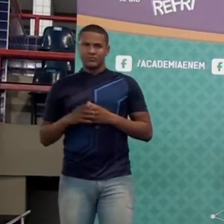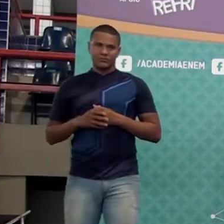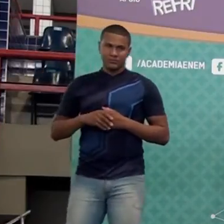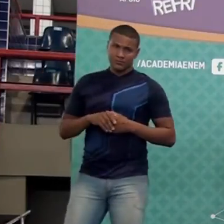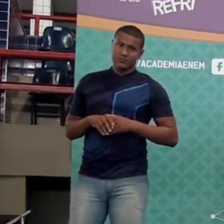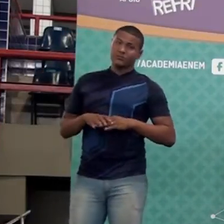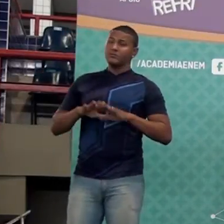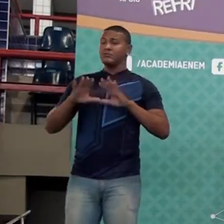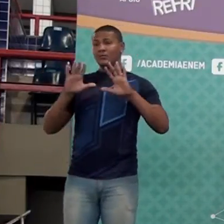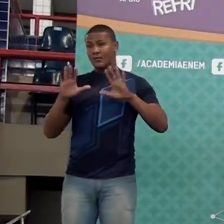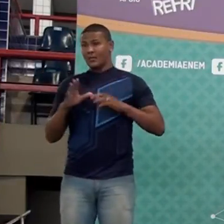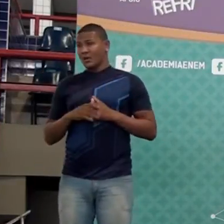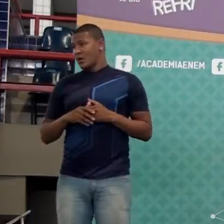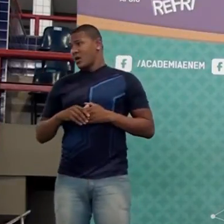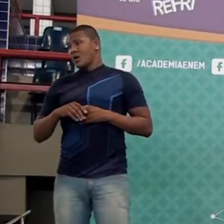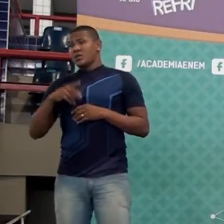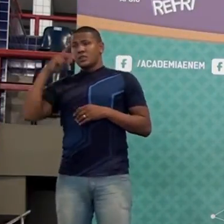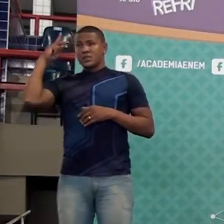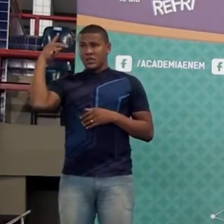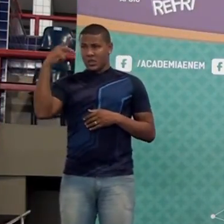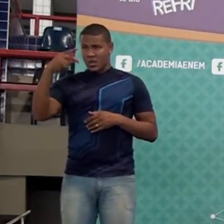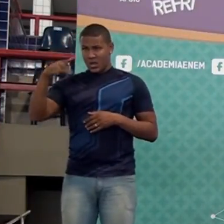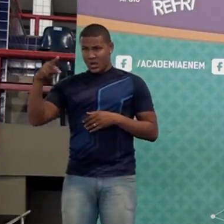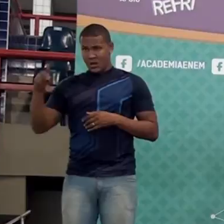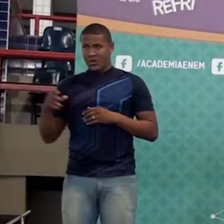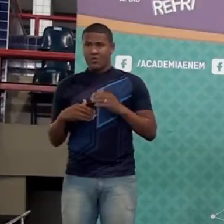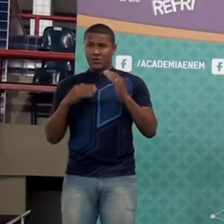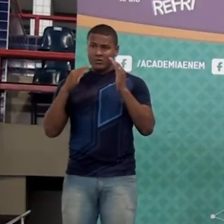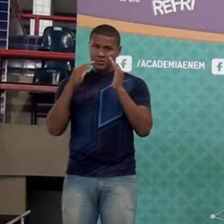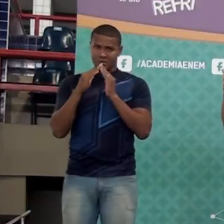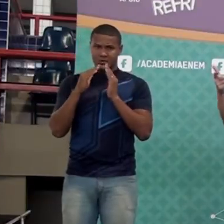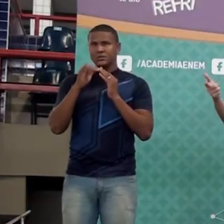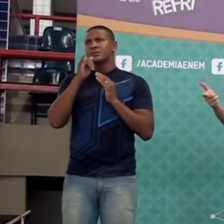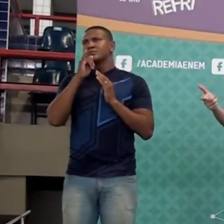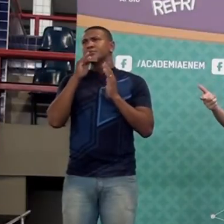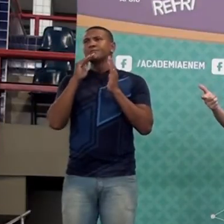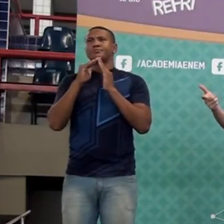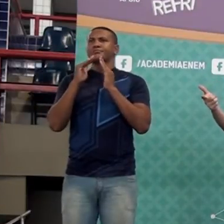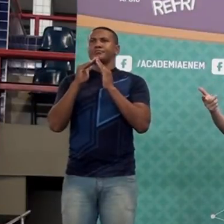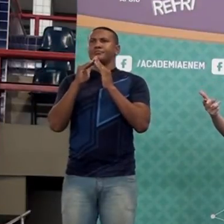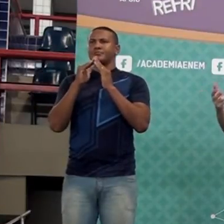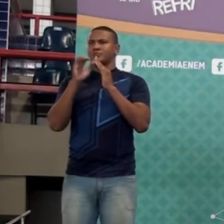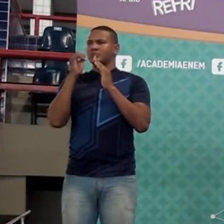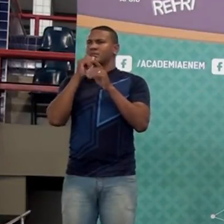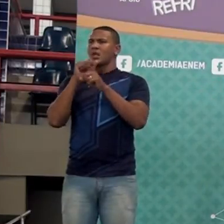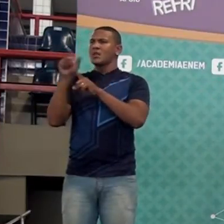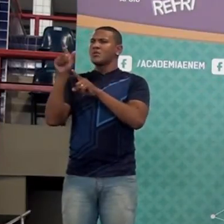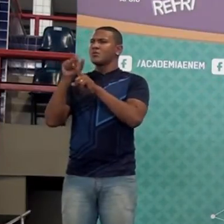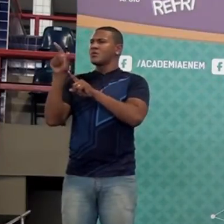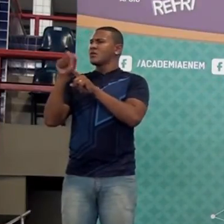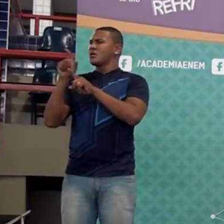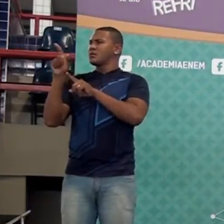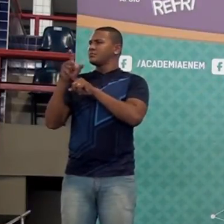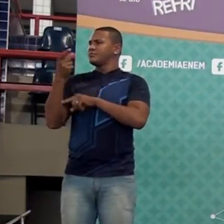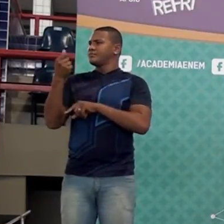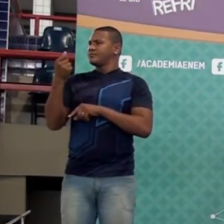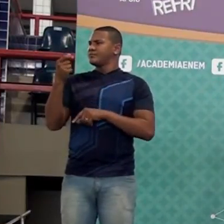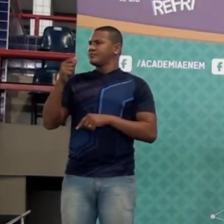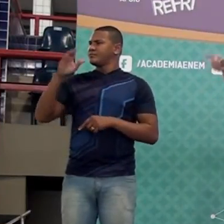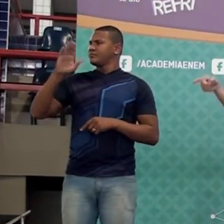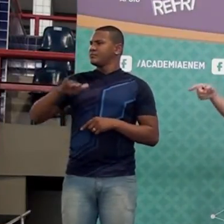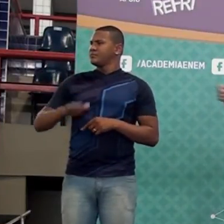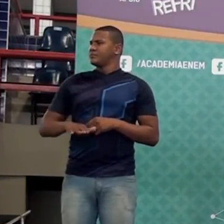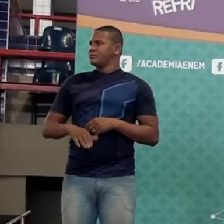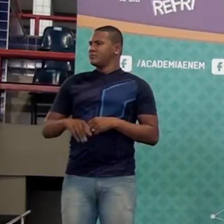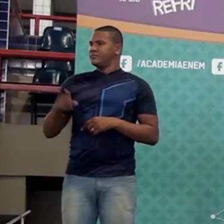suas casas têm implantado energia solar, o que ela paga de aluguel pela placa solar é mais barato do que o que ela